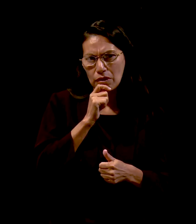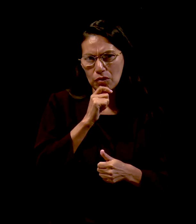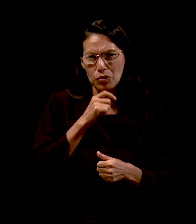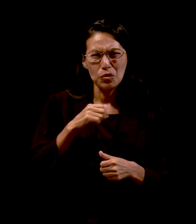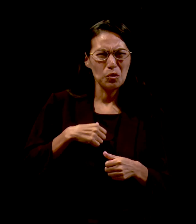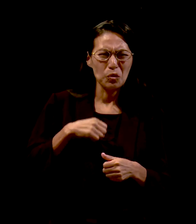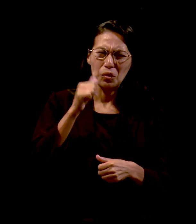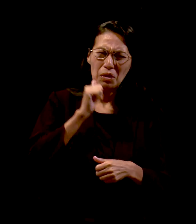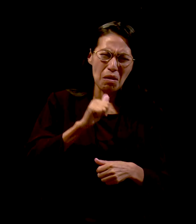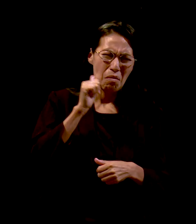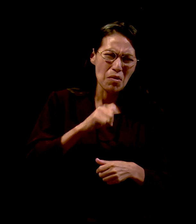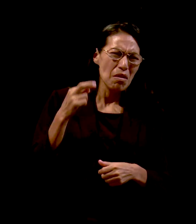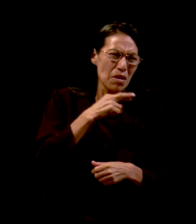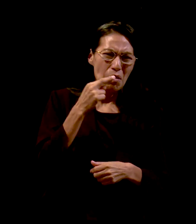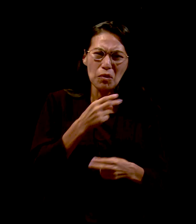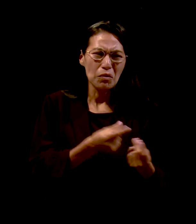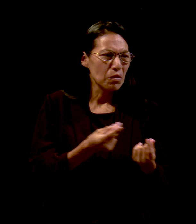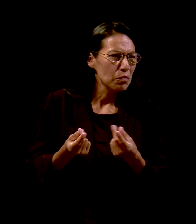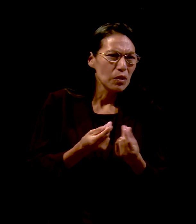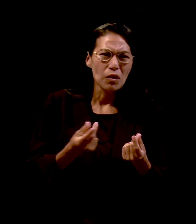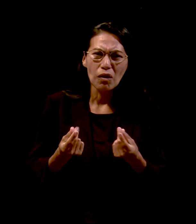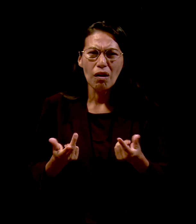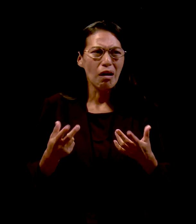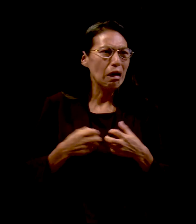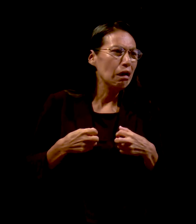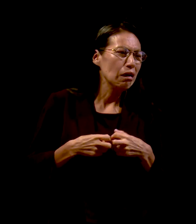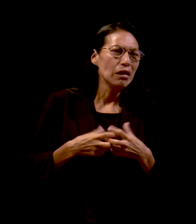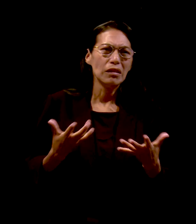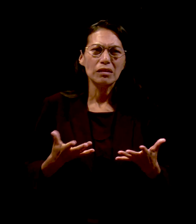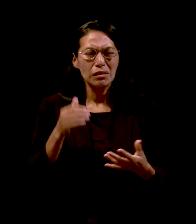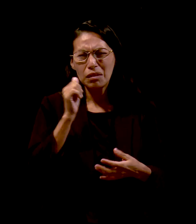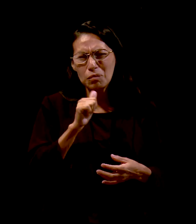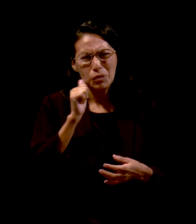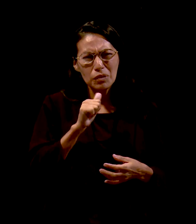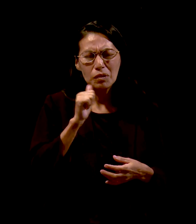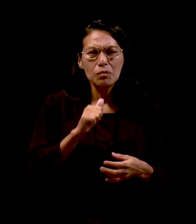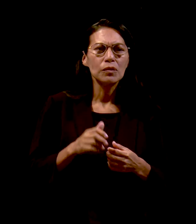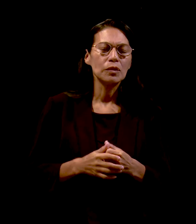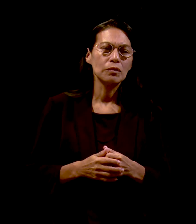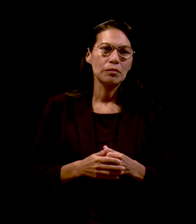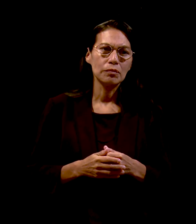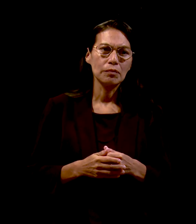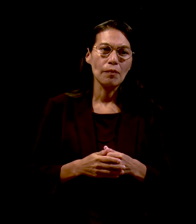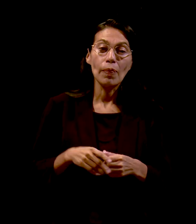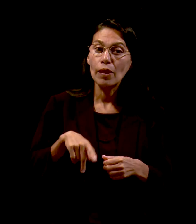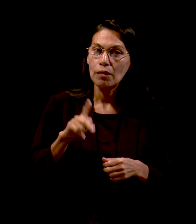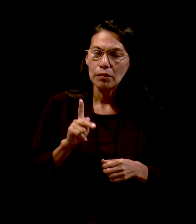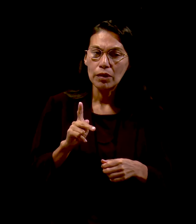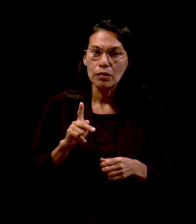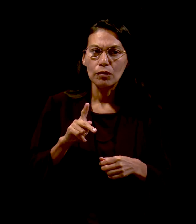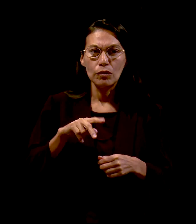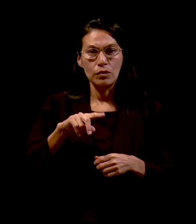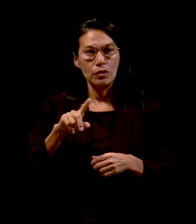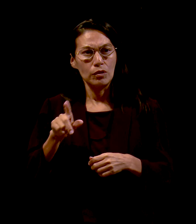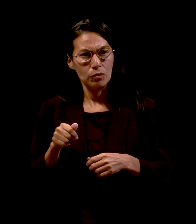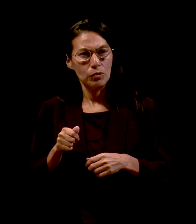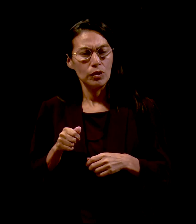apurada y con muchas preocupaciones y muchas mucho desasosiego sin embargo cuando